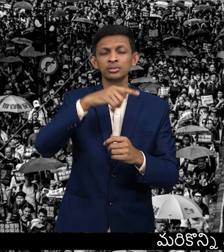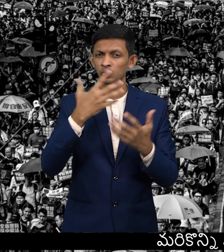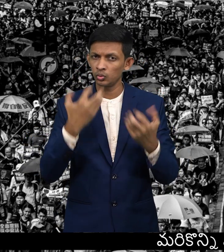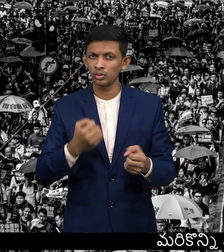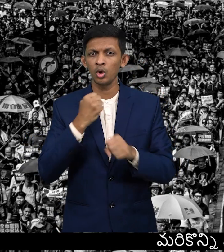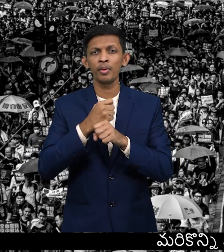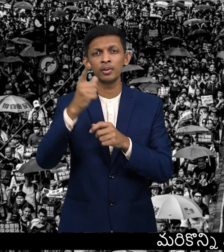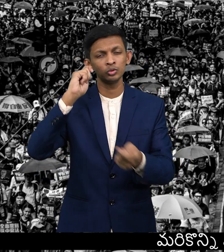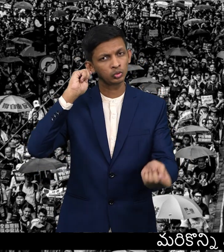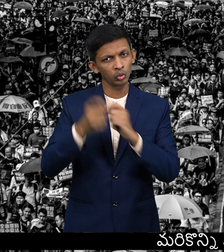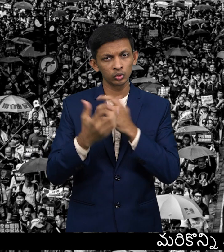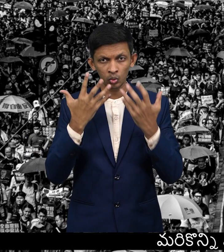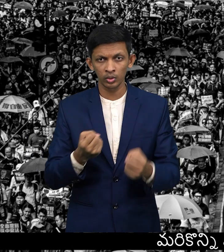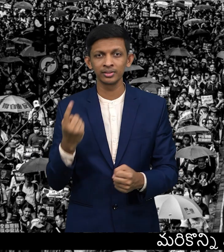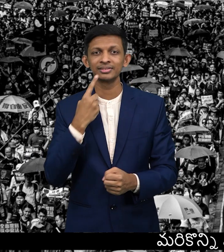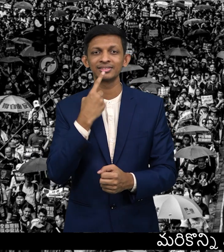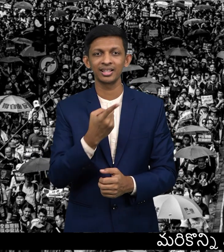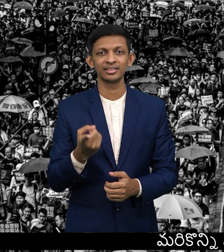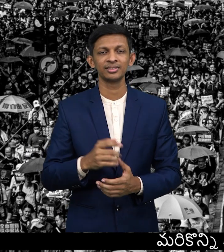మరికొన్ని మార్పులను డిమాండ్ చేస్తాయి.